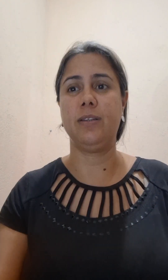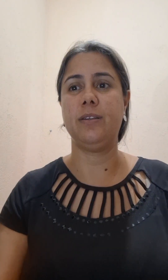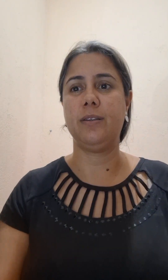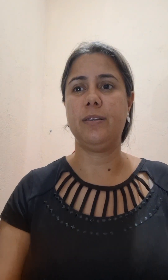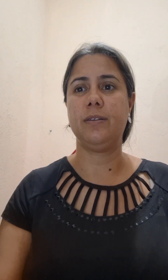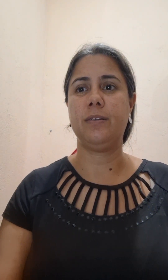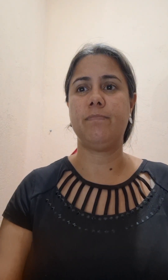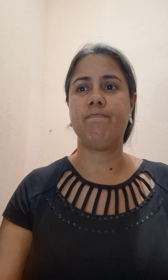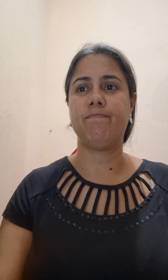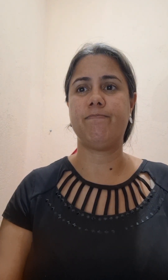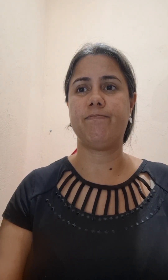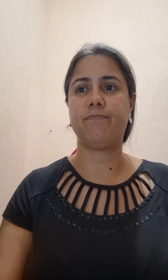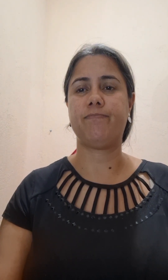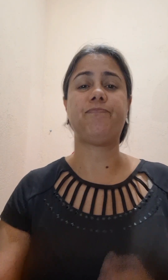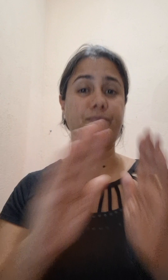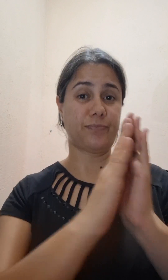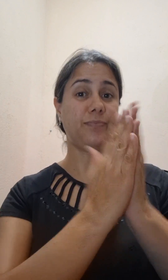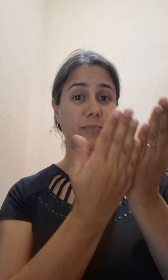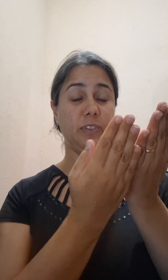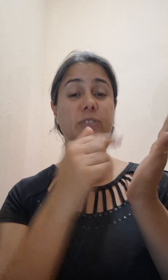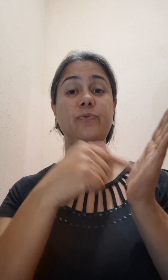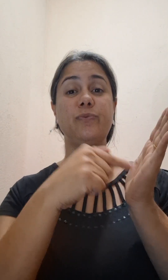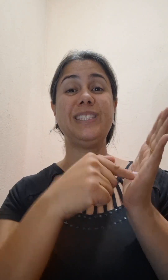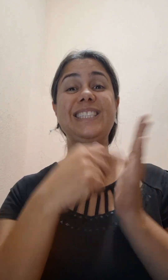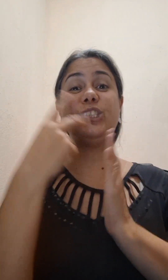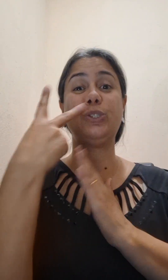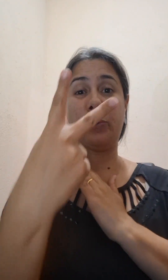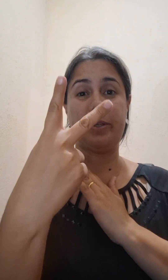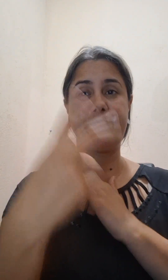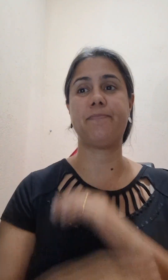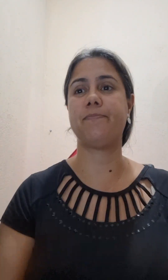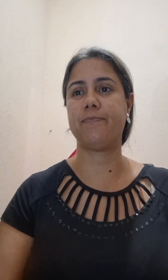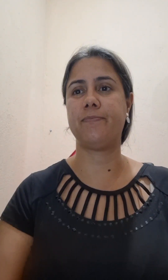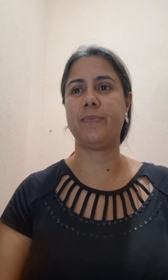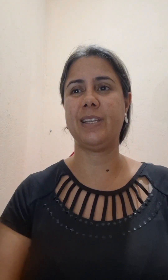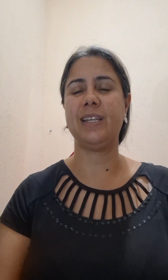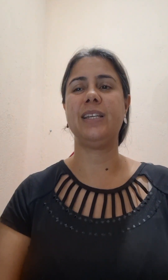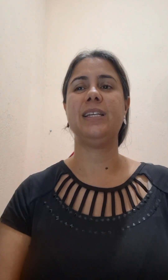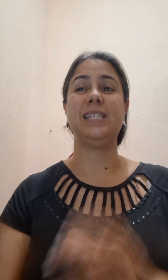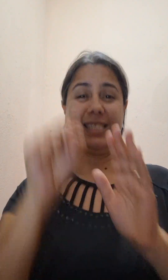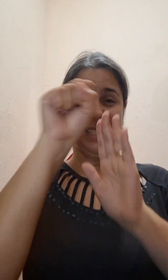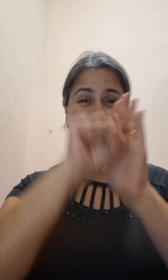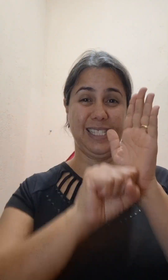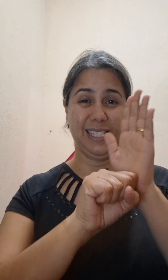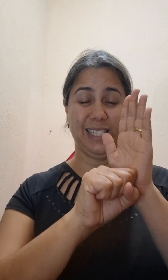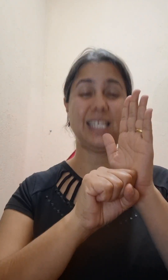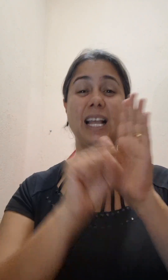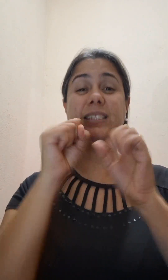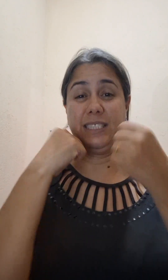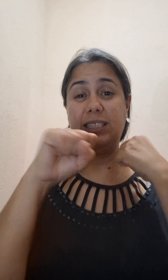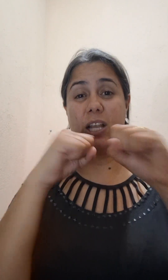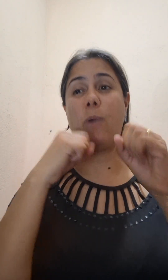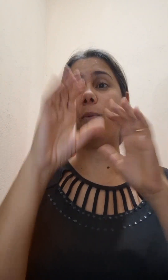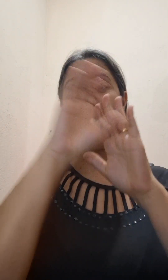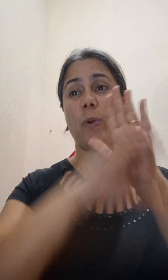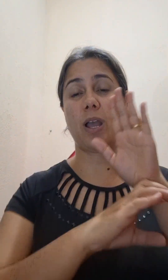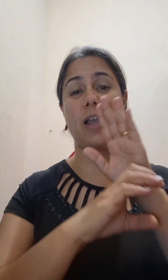capítulo 41, versículo 13. Versículo 13. Livro 2 de Salmo. Vai